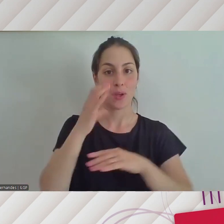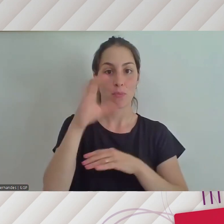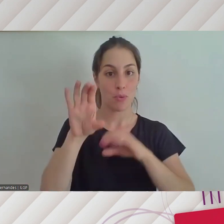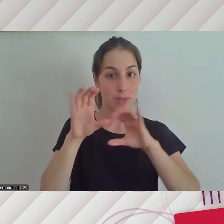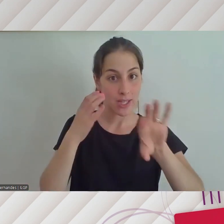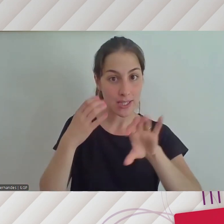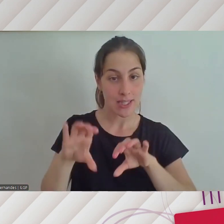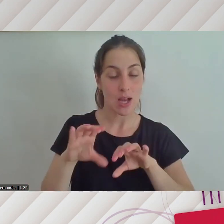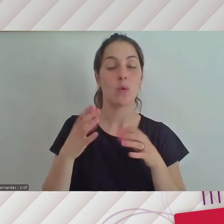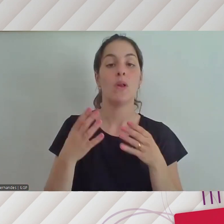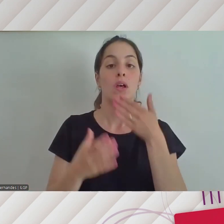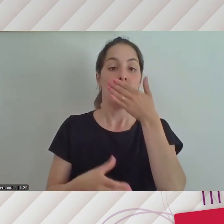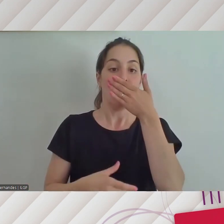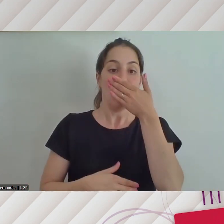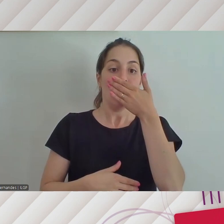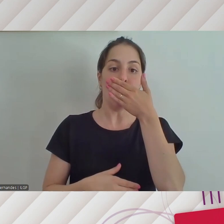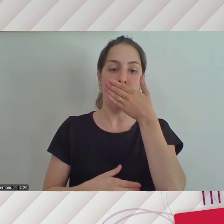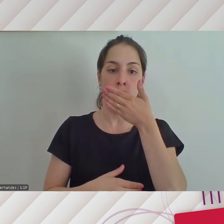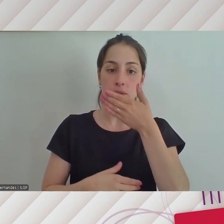estão esgotadas em